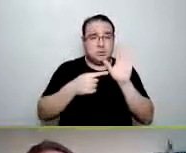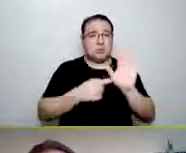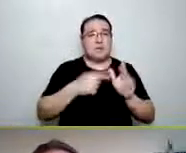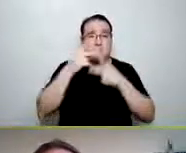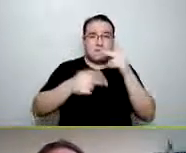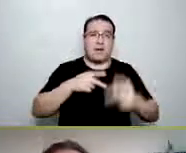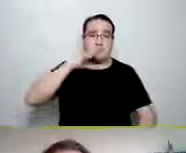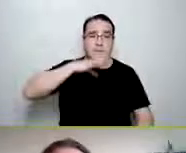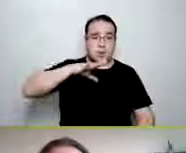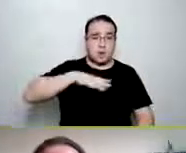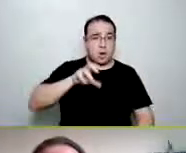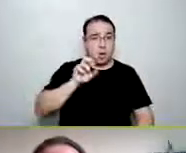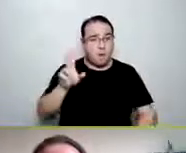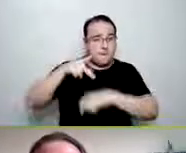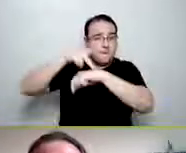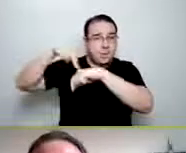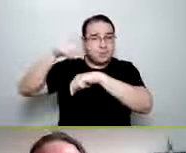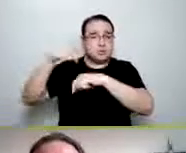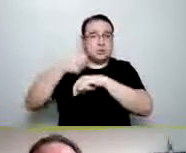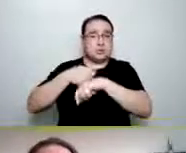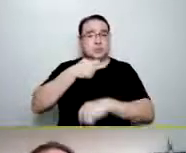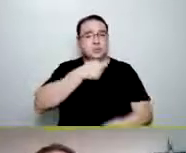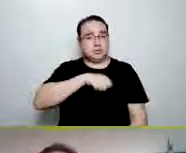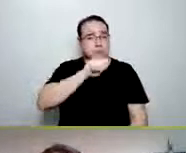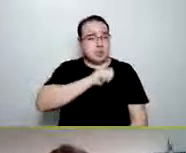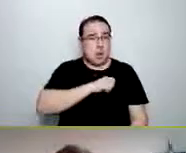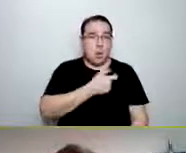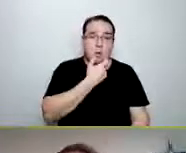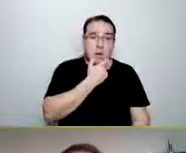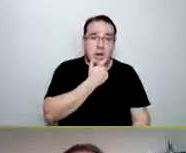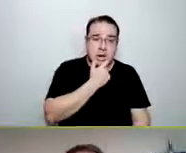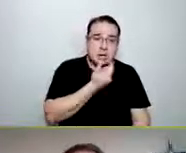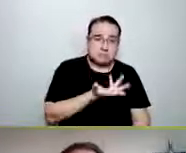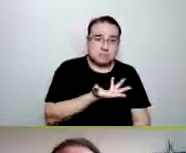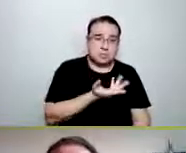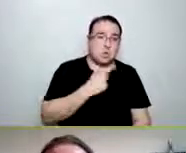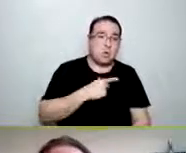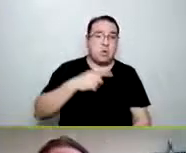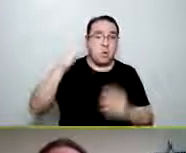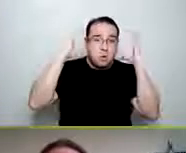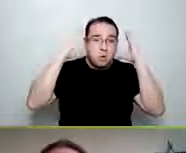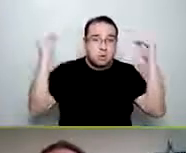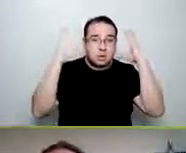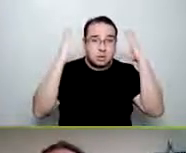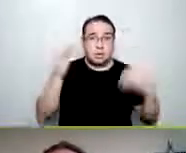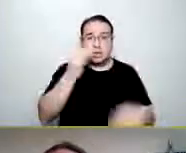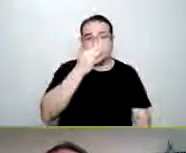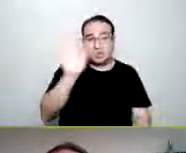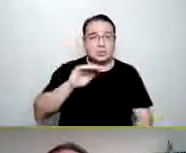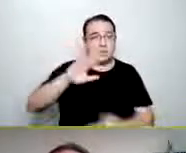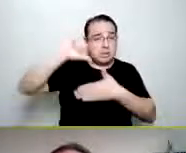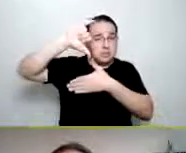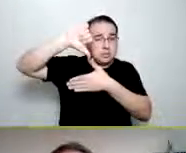fala português, ou nos outros países espanhol, ou inglês, ou holandês, ou francês. Na América do Sul,